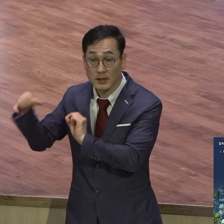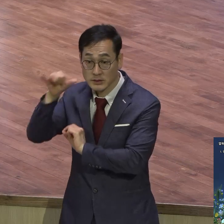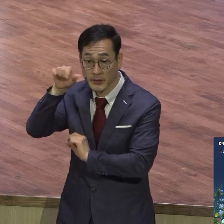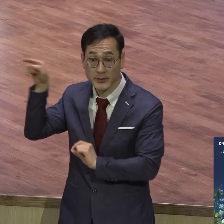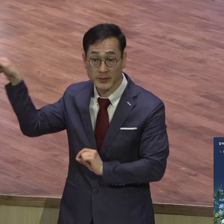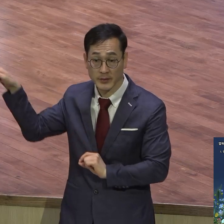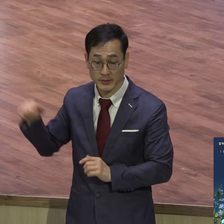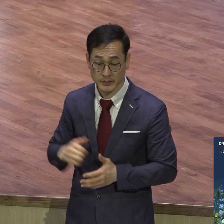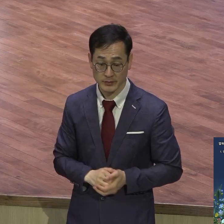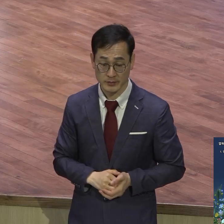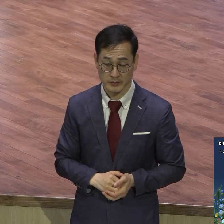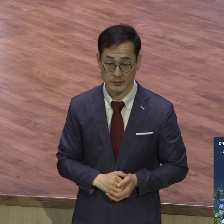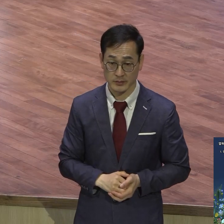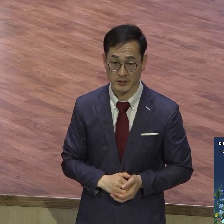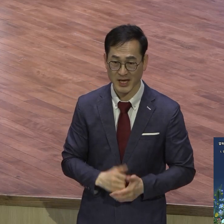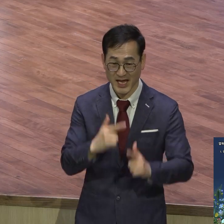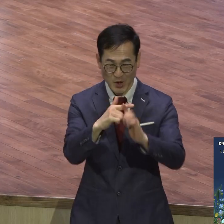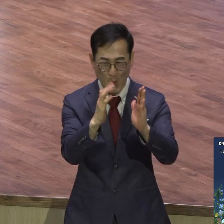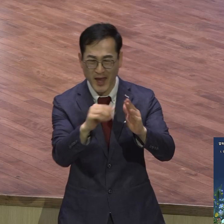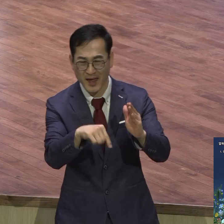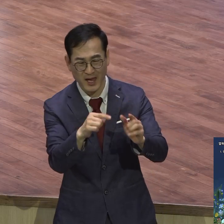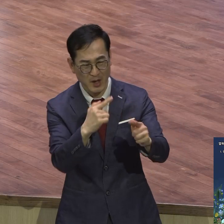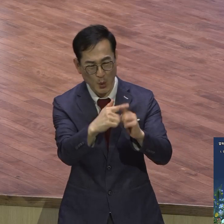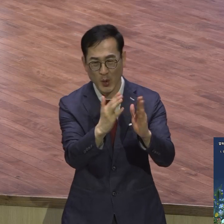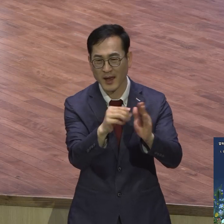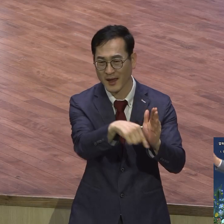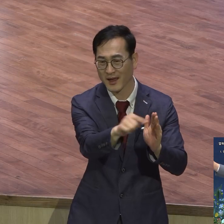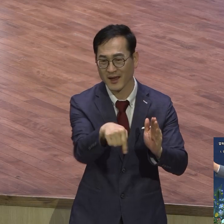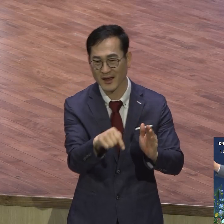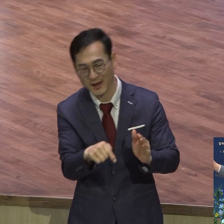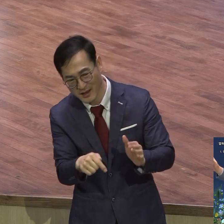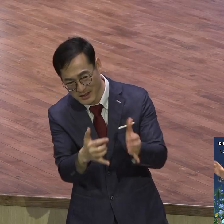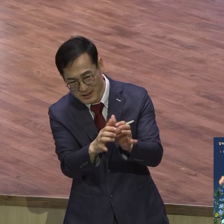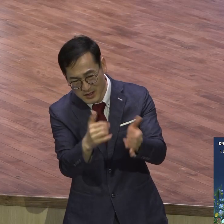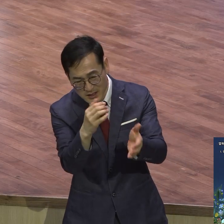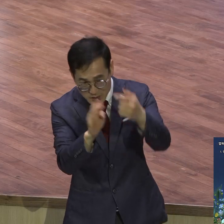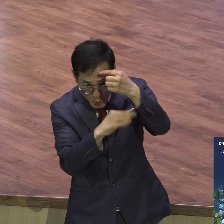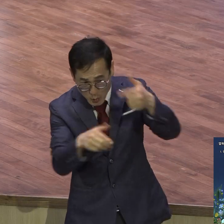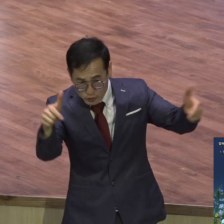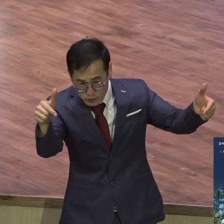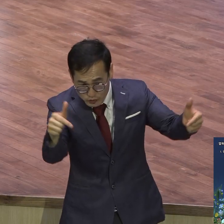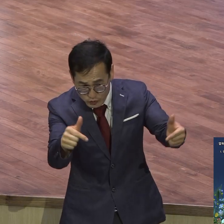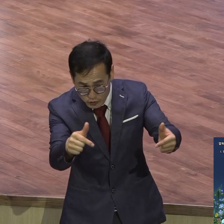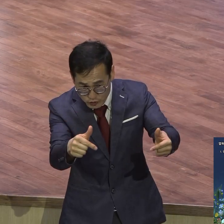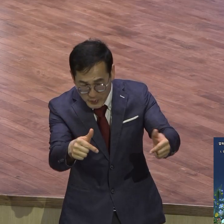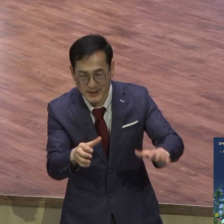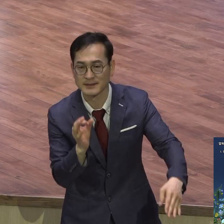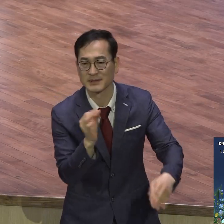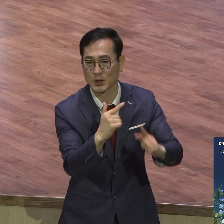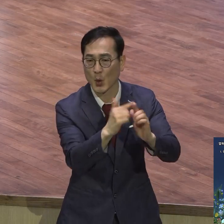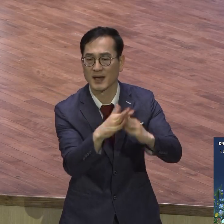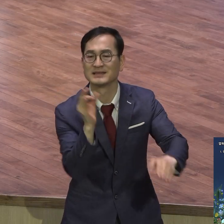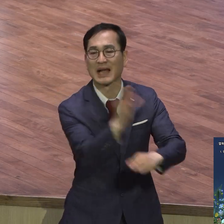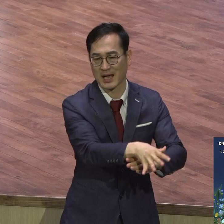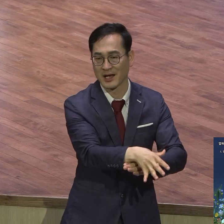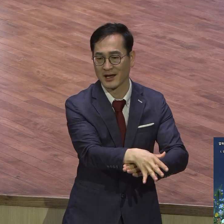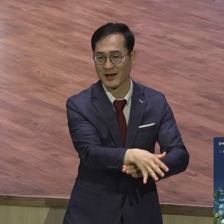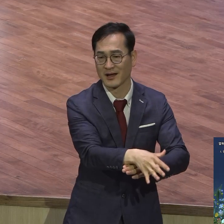교회가 문을 닫으면 바로 삽니다. 안상홍 정의내서 바로 하나님께 딱 붙여요. 찬송 어디에 부르지 아세요?